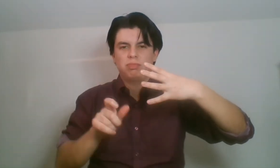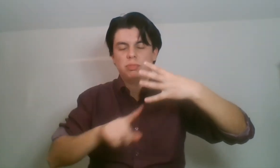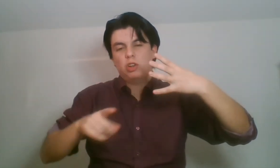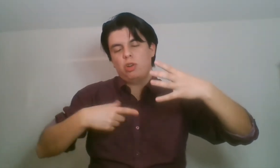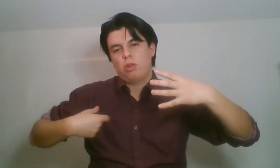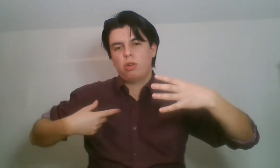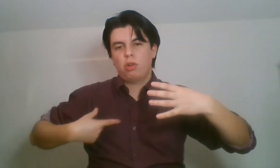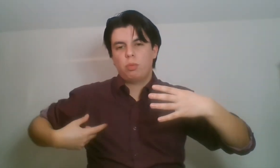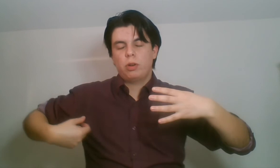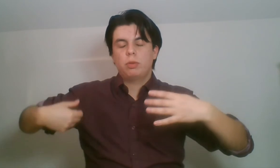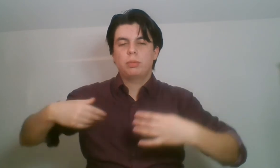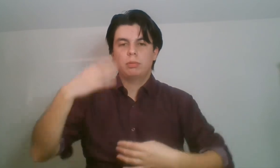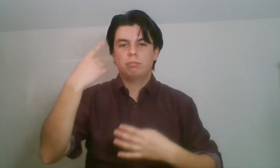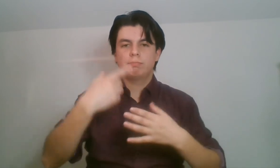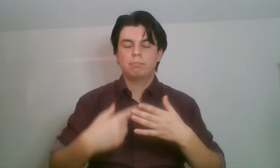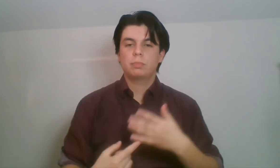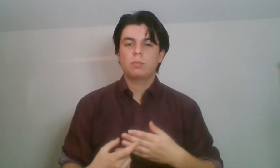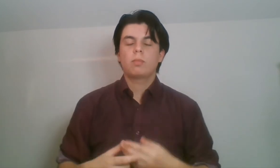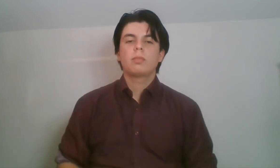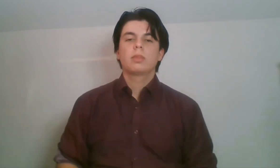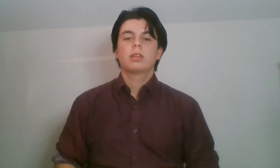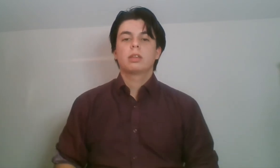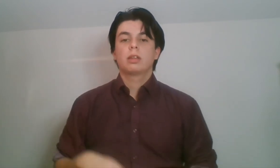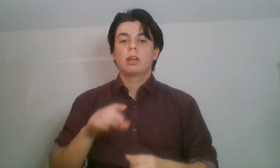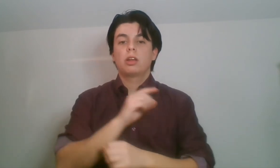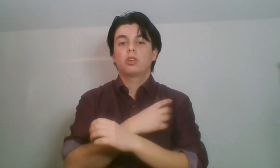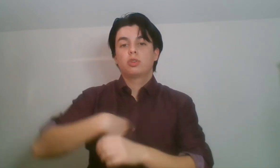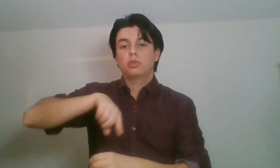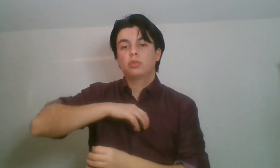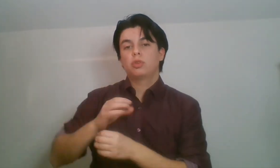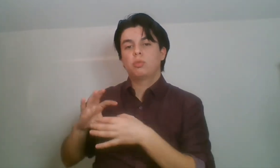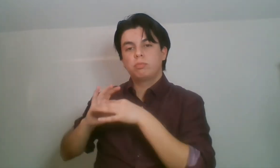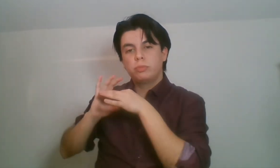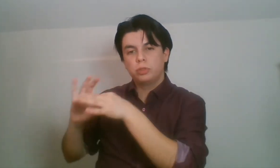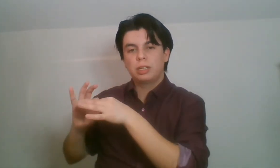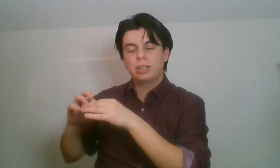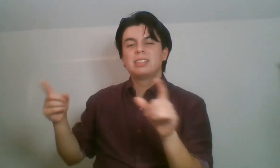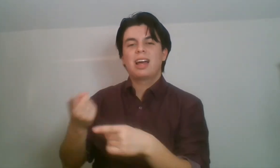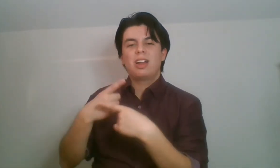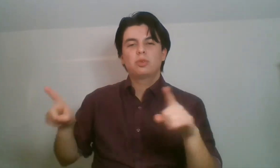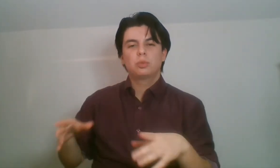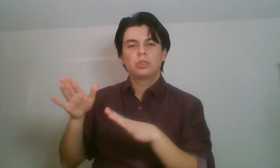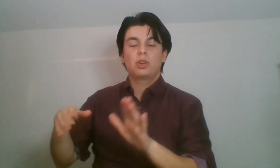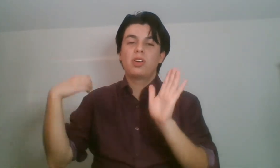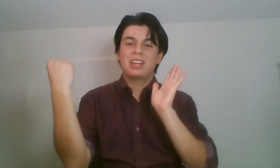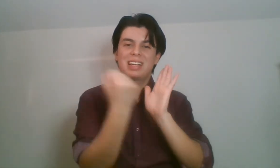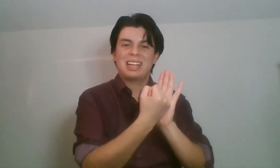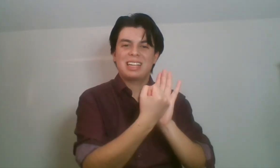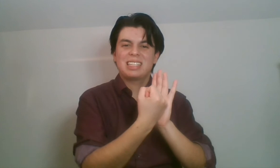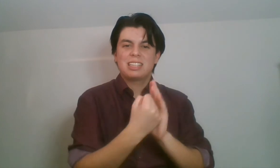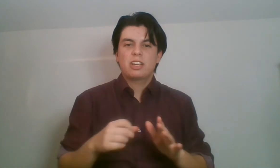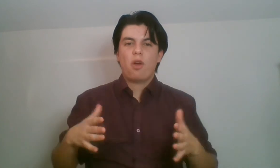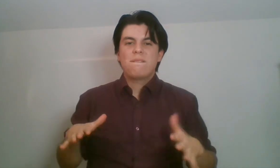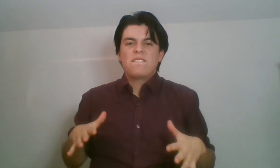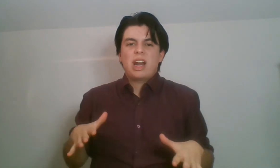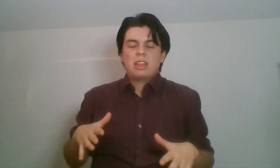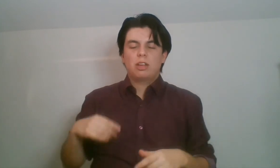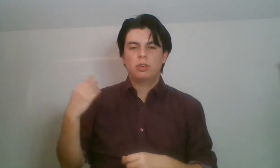En este episodio de Un Café en el Mavi, hemos escuchado la música de Tomás Gubins, Daniel Miranda, Agustín